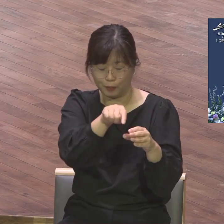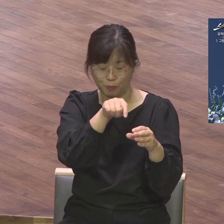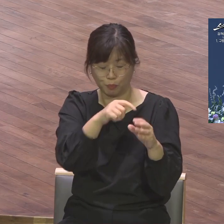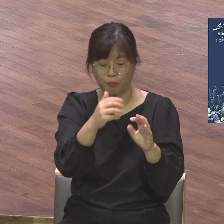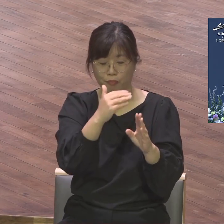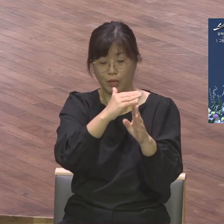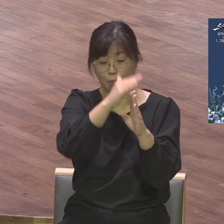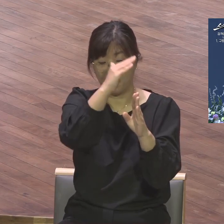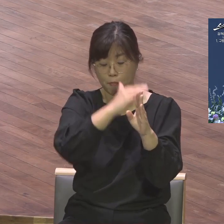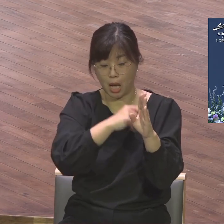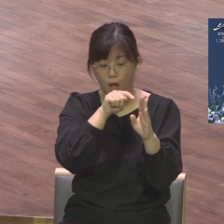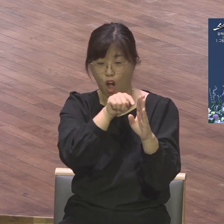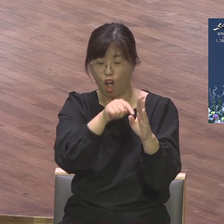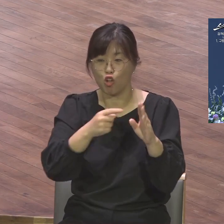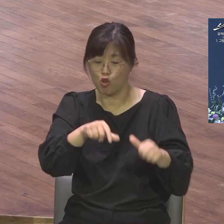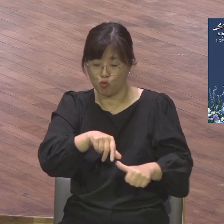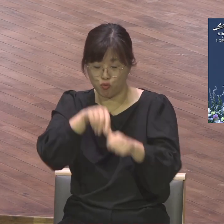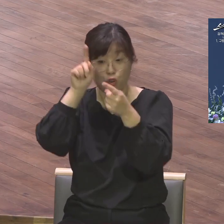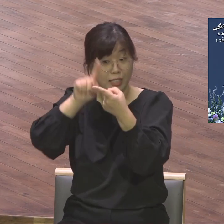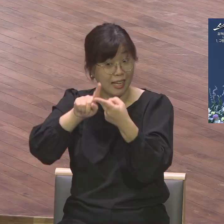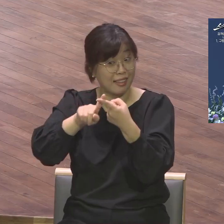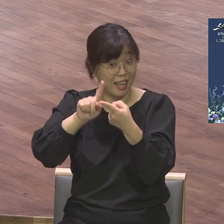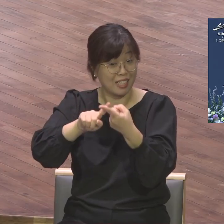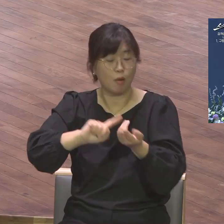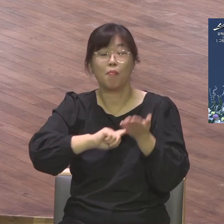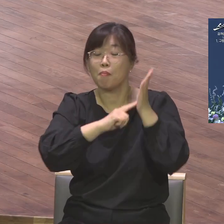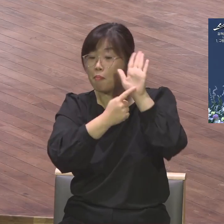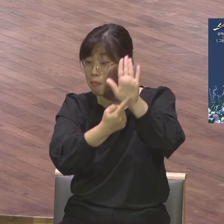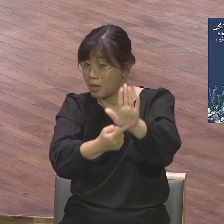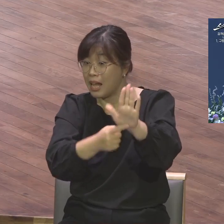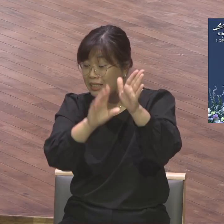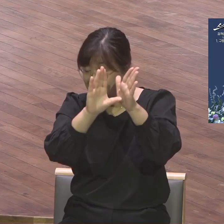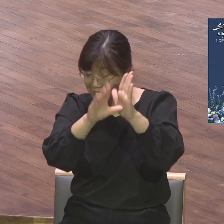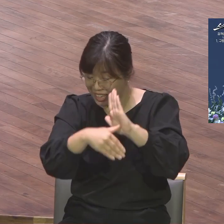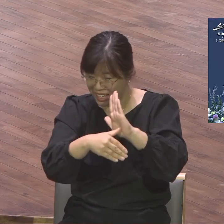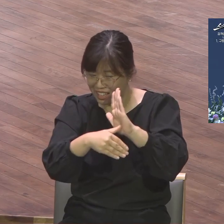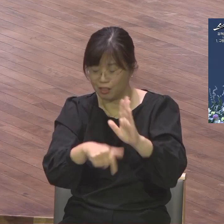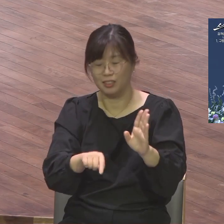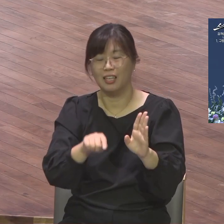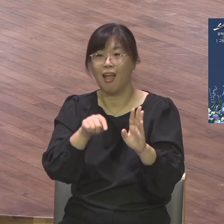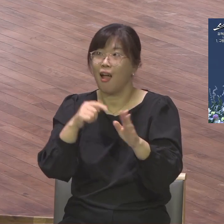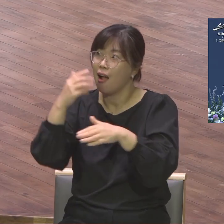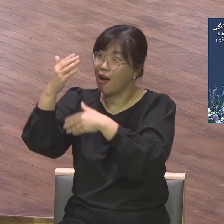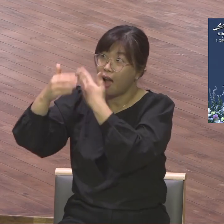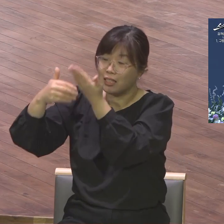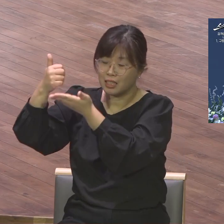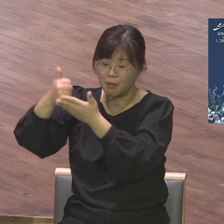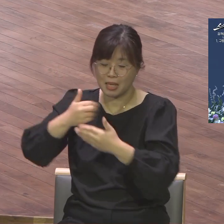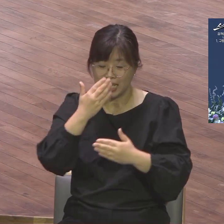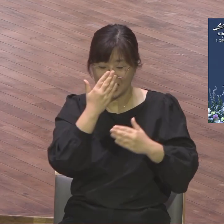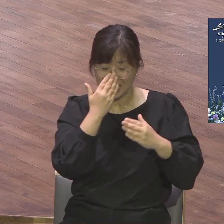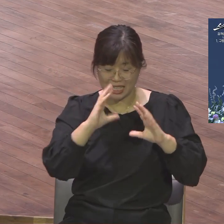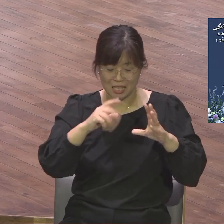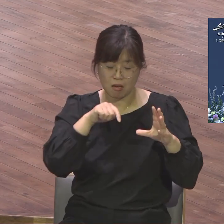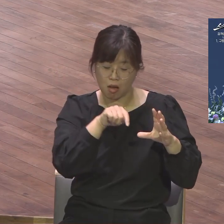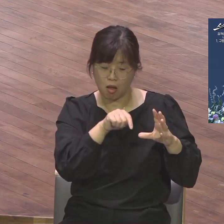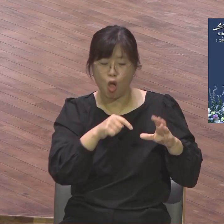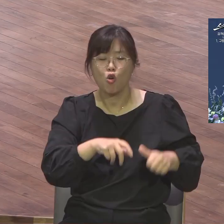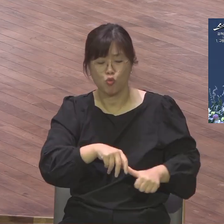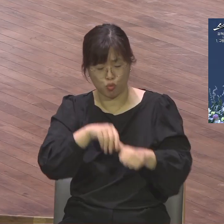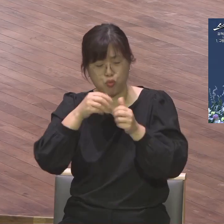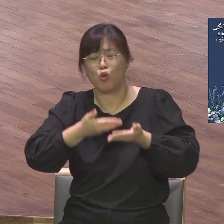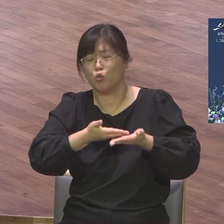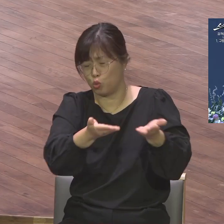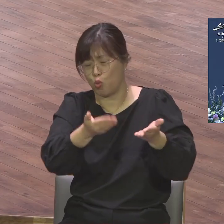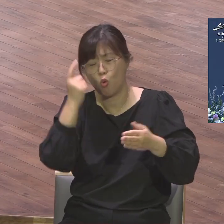오다가 결론적으로 이스라엘을 향한 하나님의 구원을 부각시킴으로써 이스라엘에 대한 하나님의 계획은 심판이